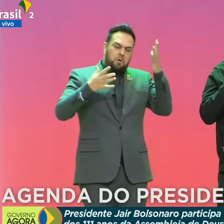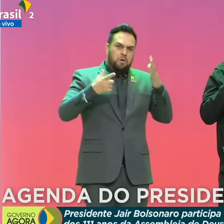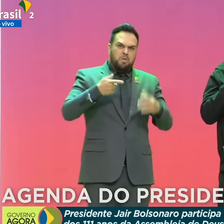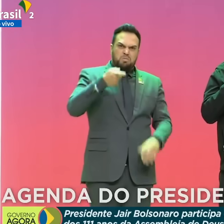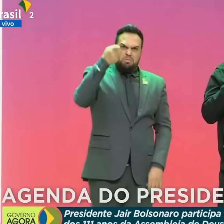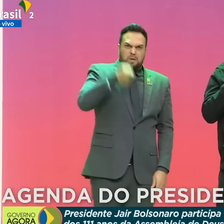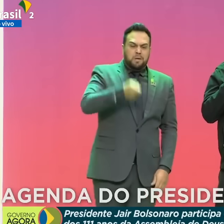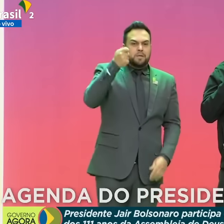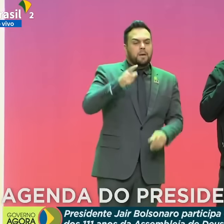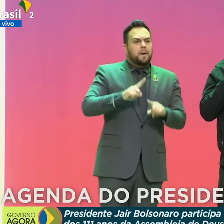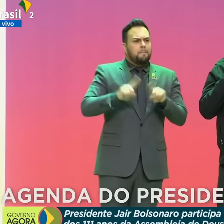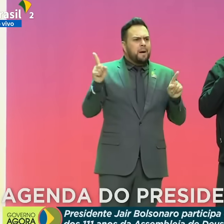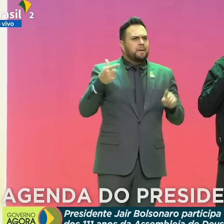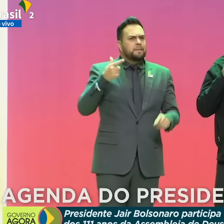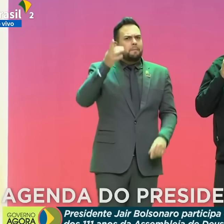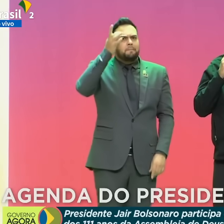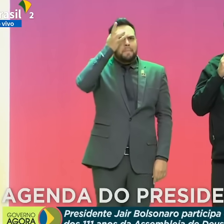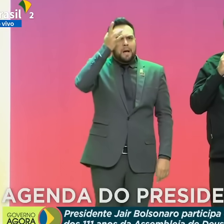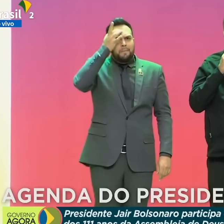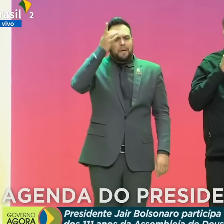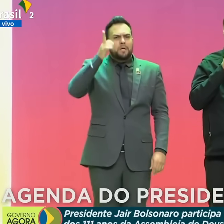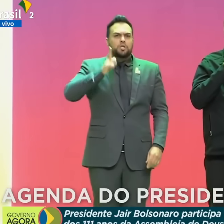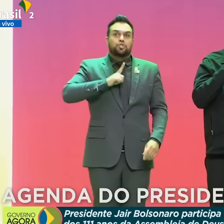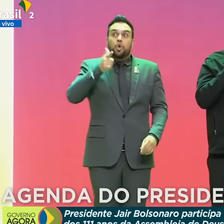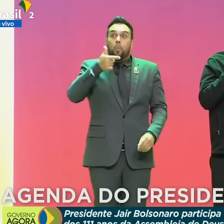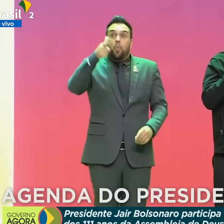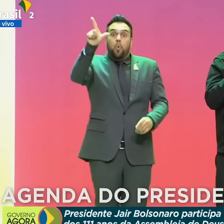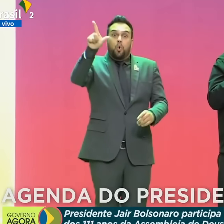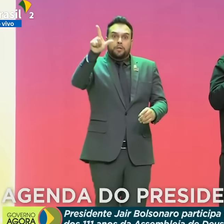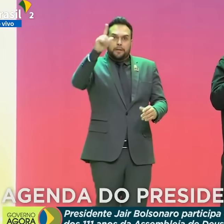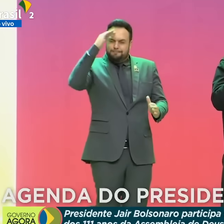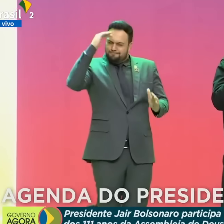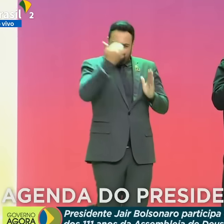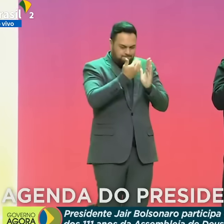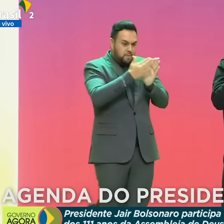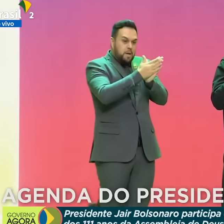estava na minha cabeça uma outra passagem bíblica